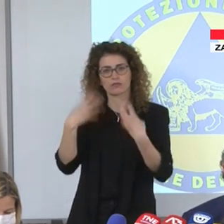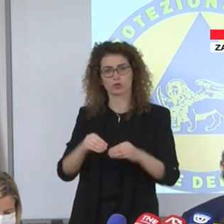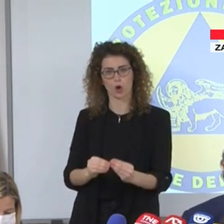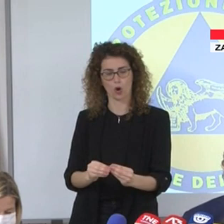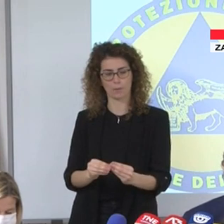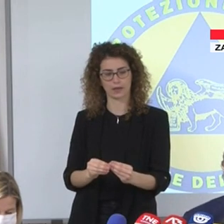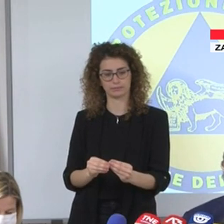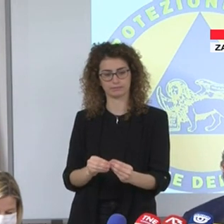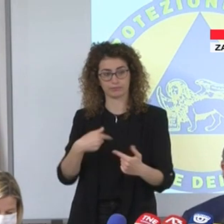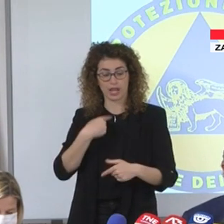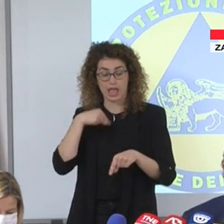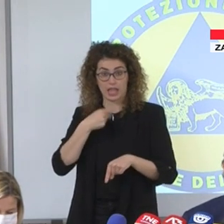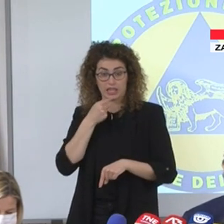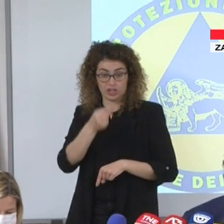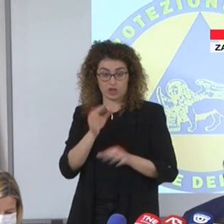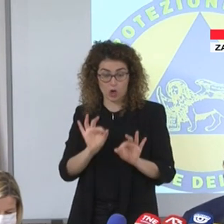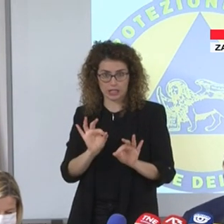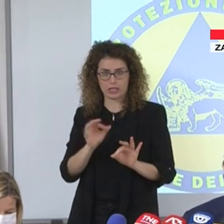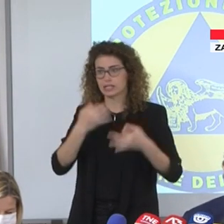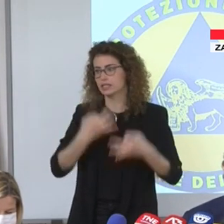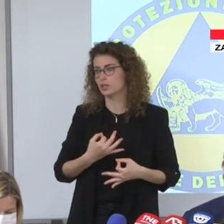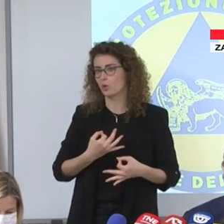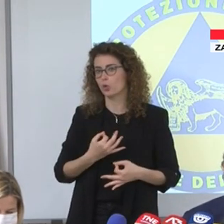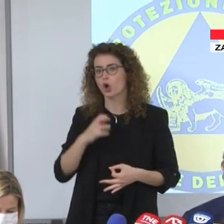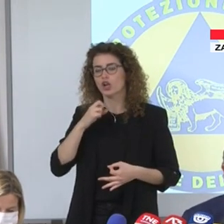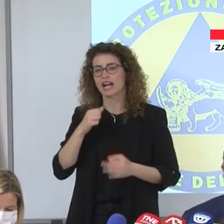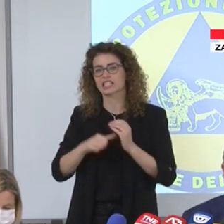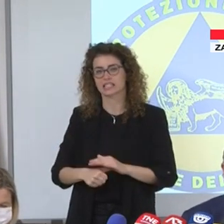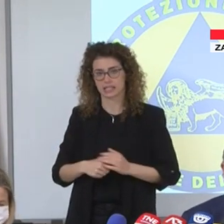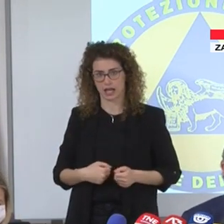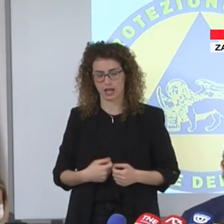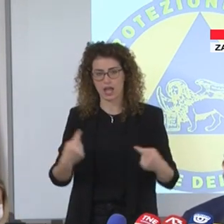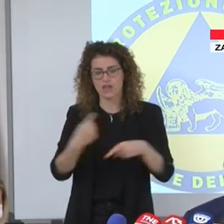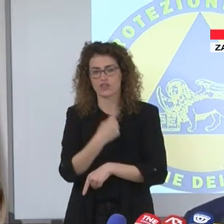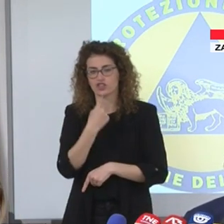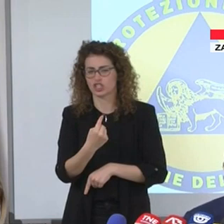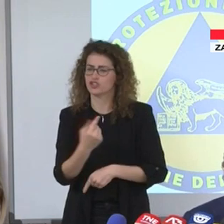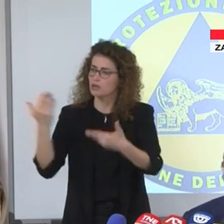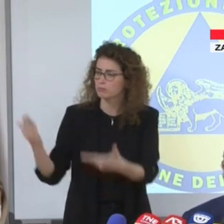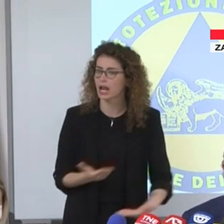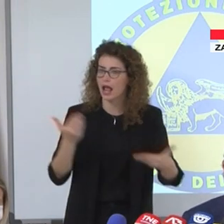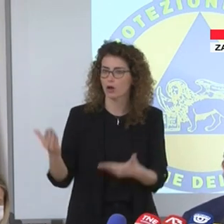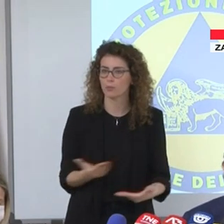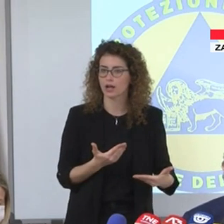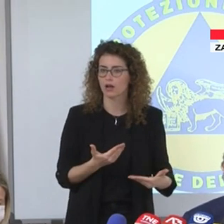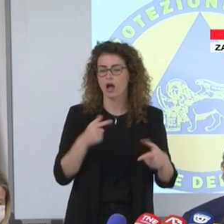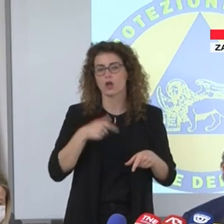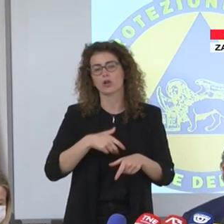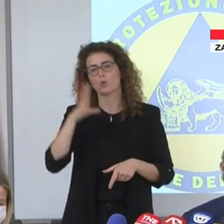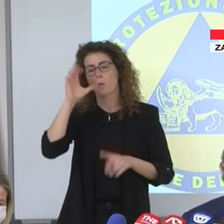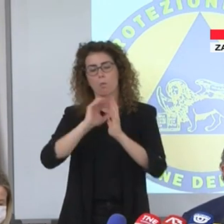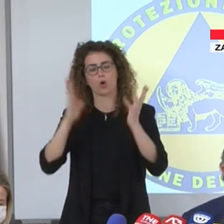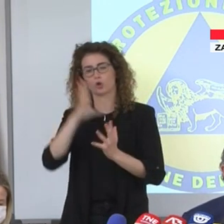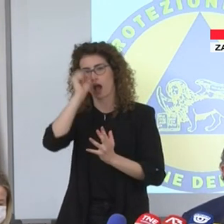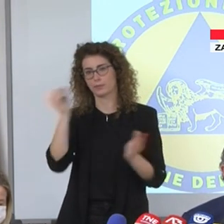Se dici sta roba che sto dicendo io sei razzista, se invece dici avanti tutta sei uno che ha capito tutto del